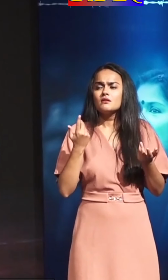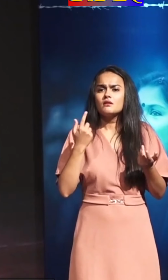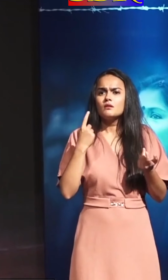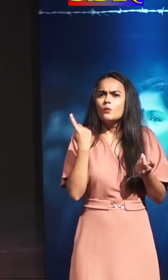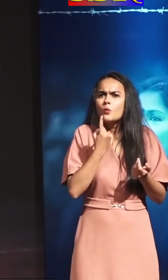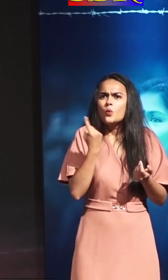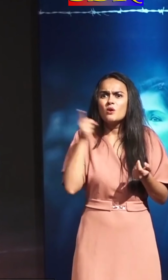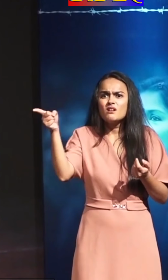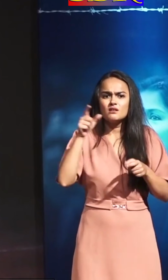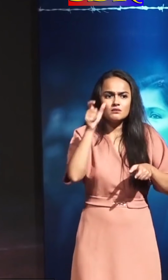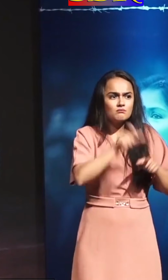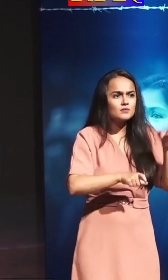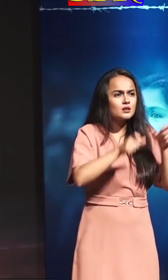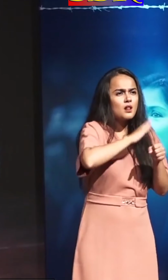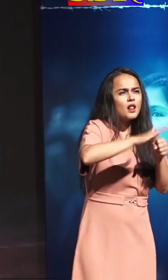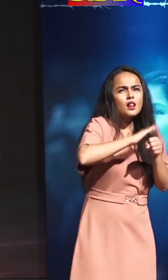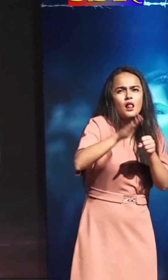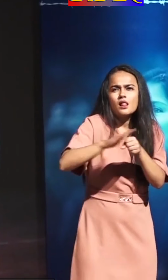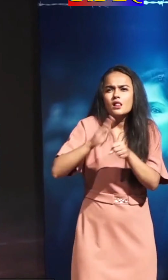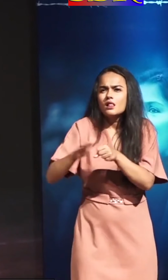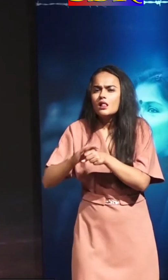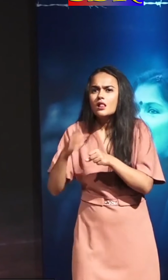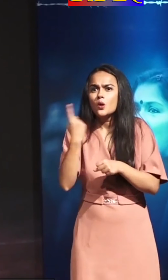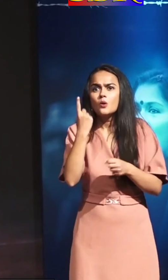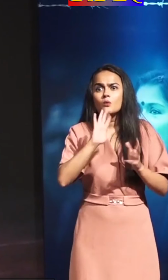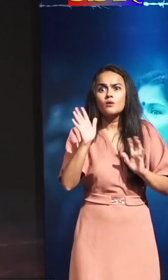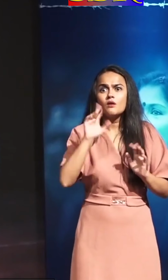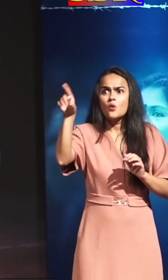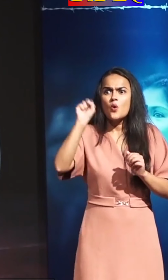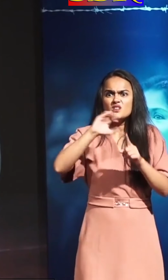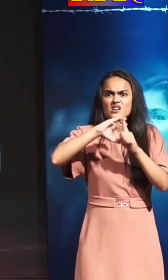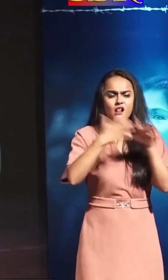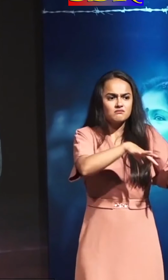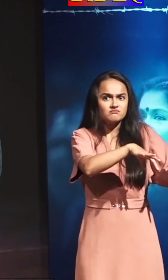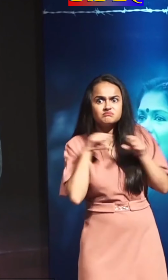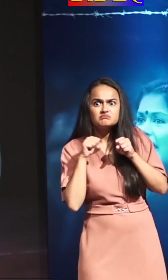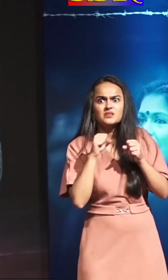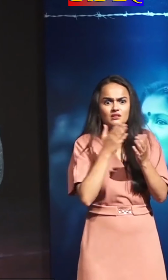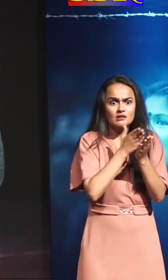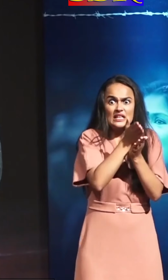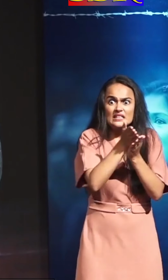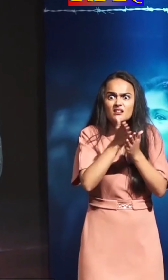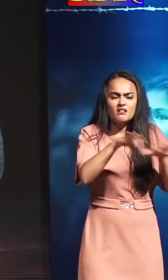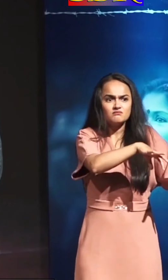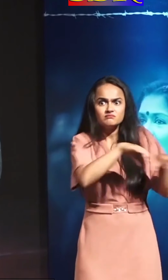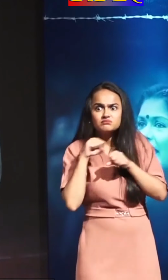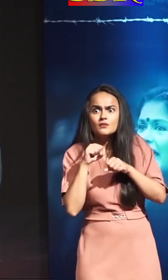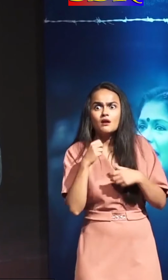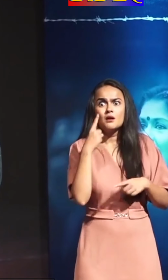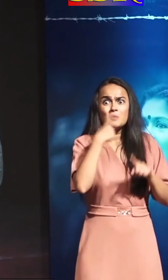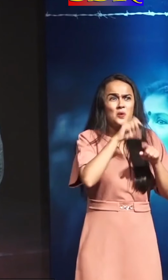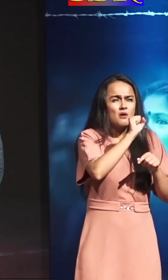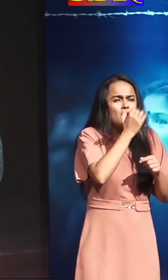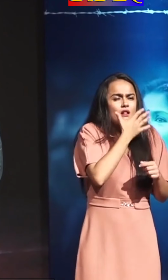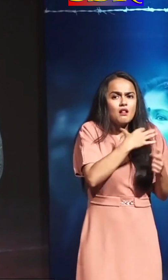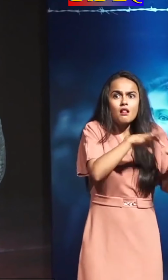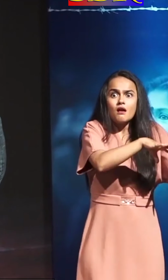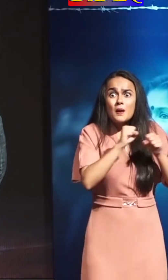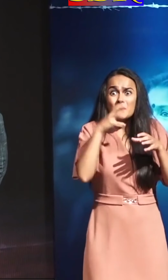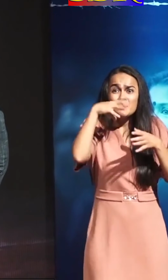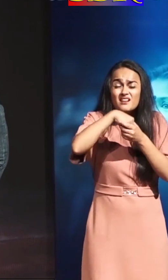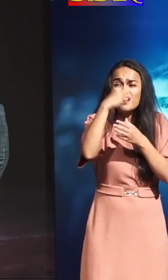कैन राइज बट पूजा शॉप एक अभी तक कल्चरल डायवर्सिटी एडिटिंग ब्यूटीफुल इंक्लूडिंग